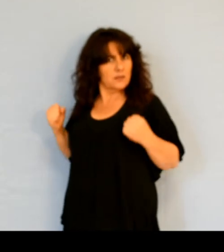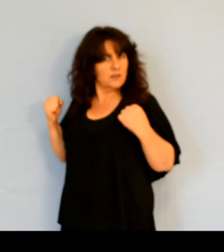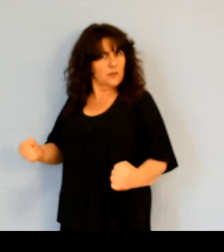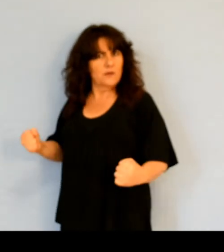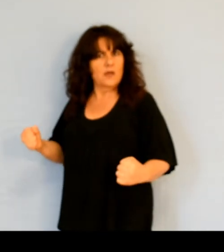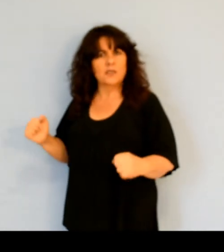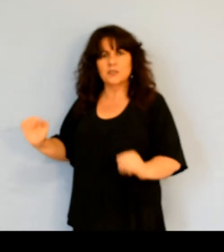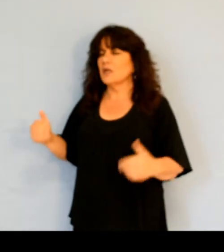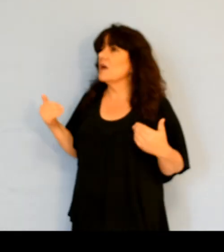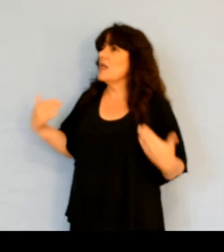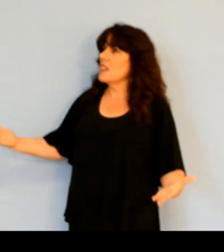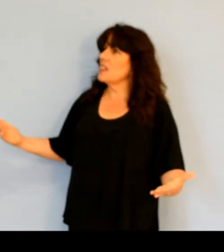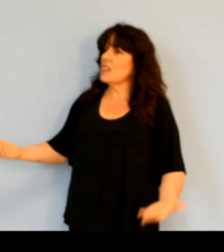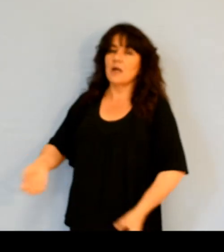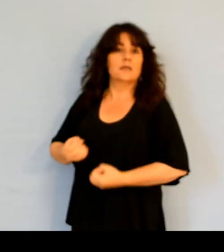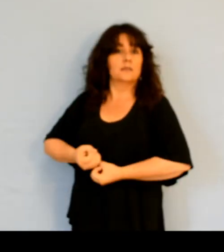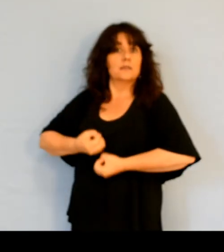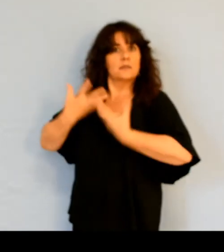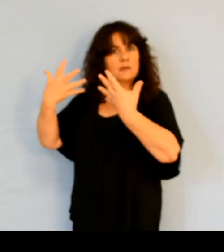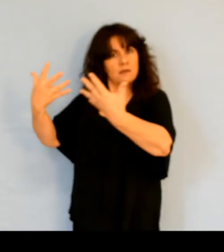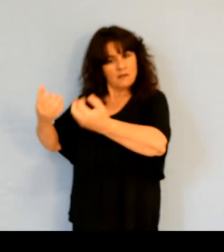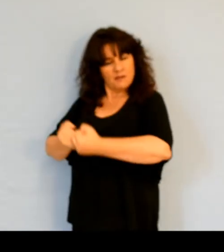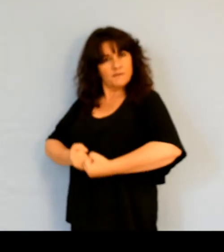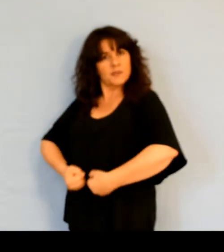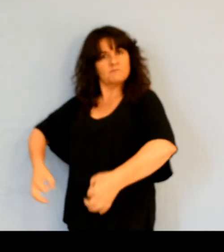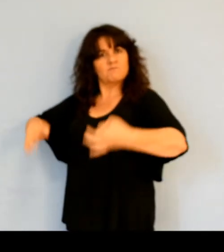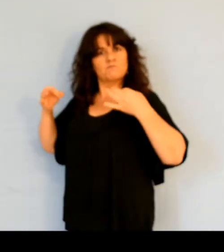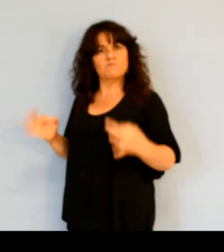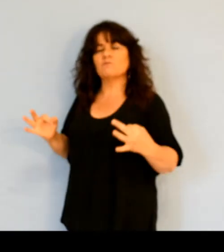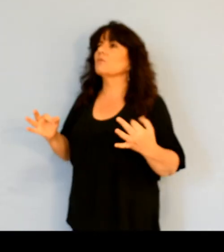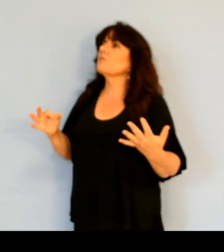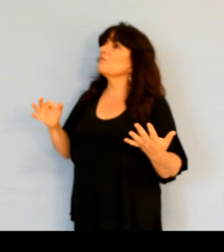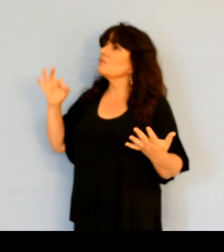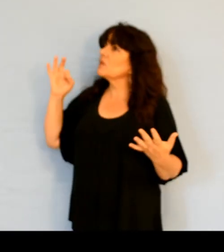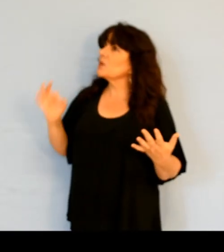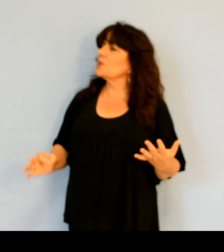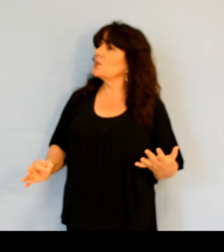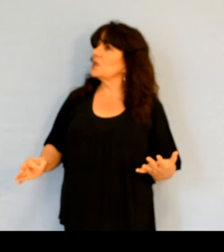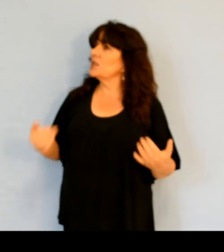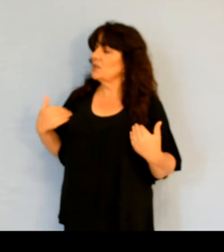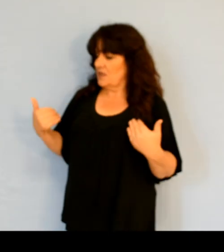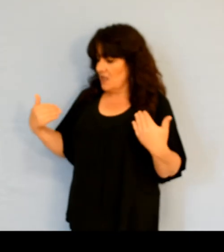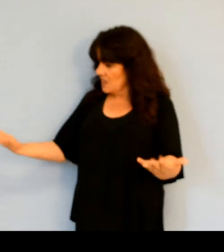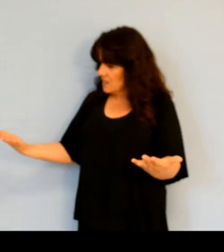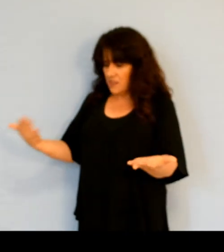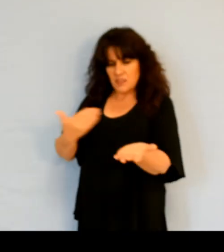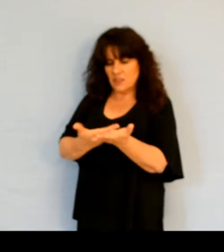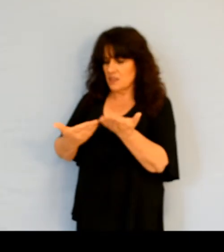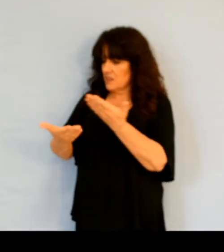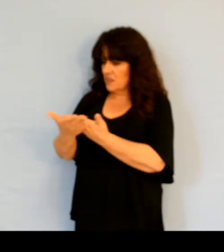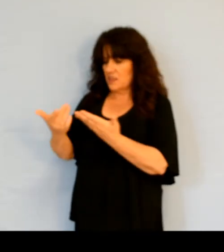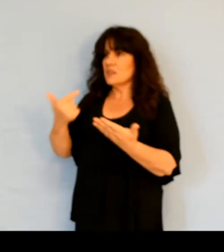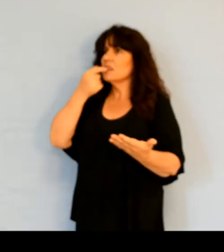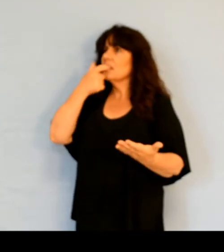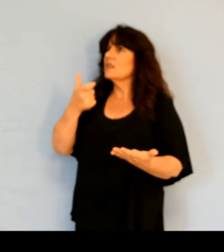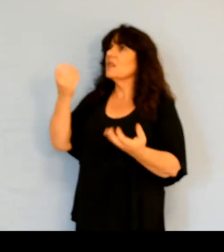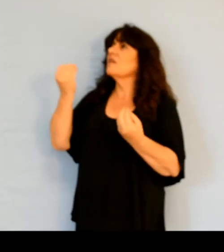en déclarant avec noblesse « C'est du ciel que je tiens ses membres, mais à cause de ses